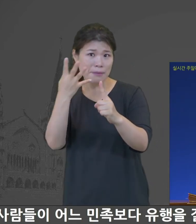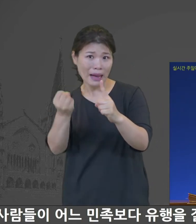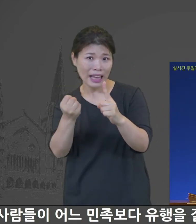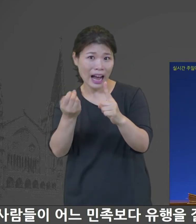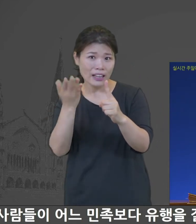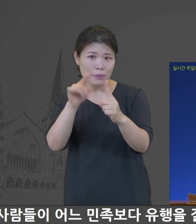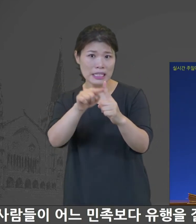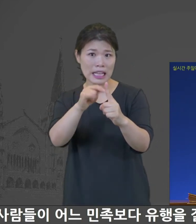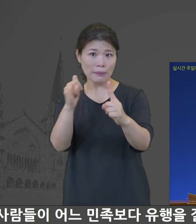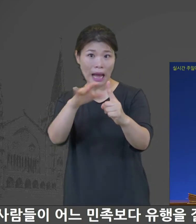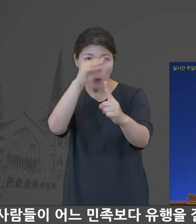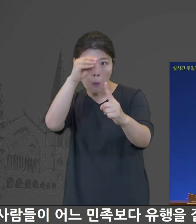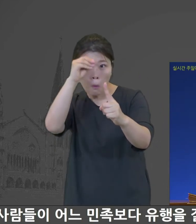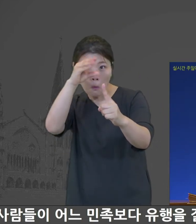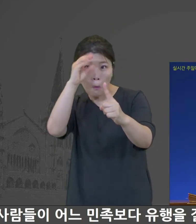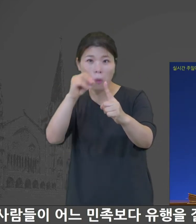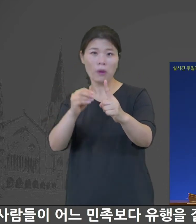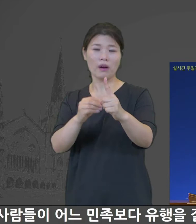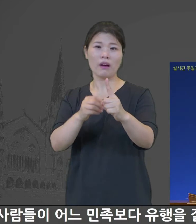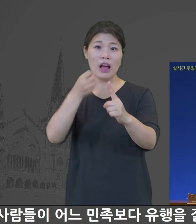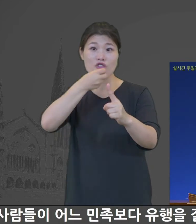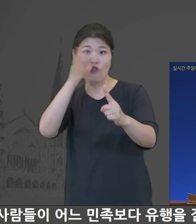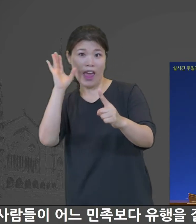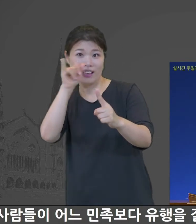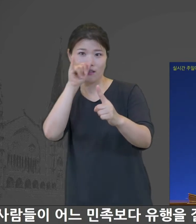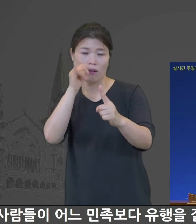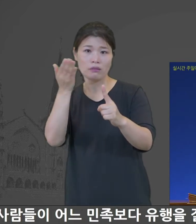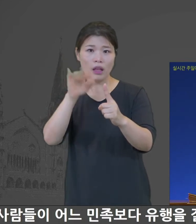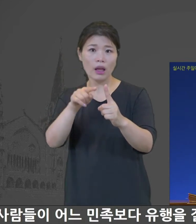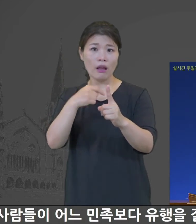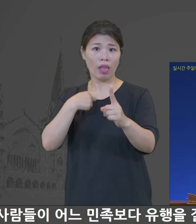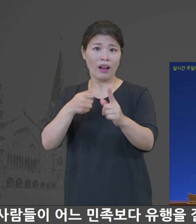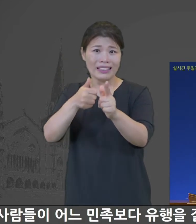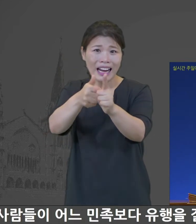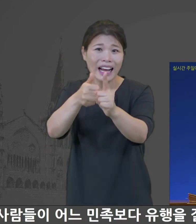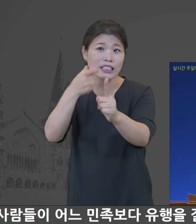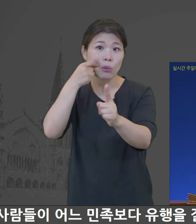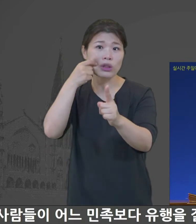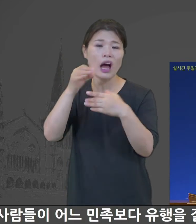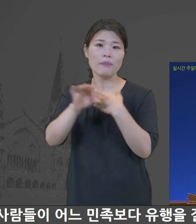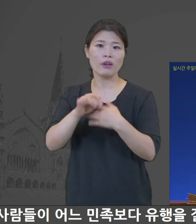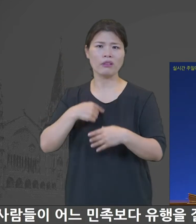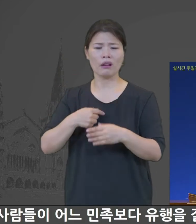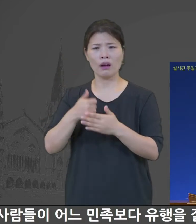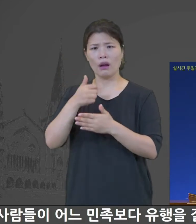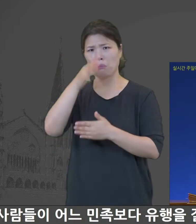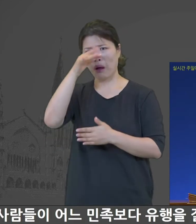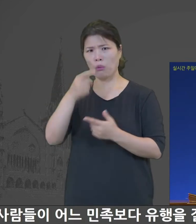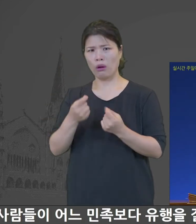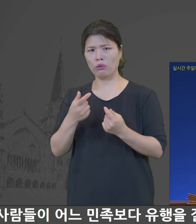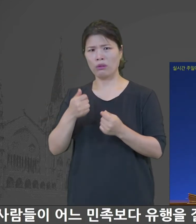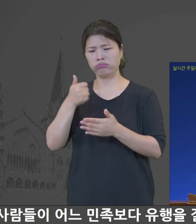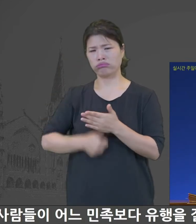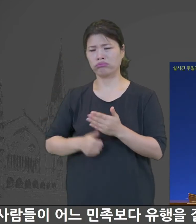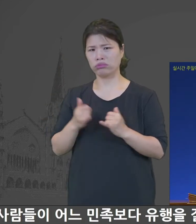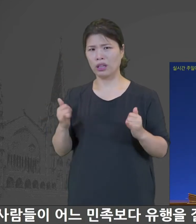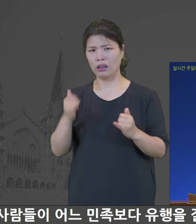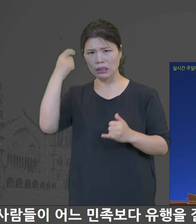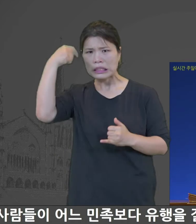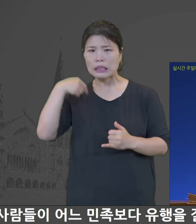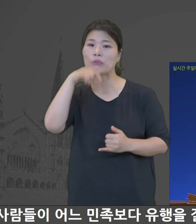그걸 다 따라해야 되는데 그거 안 따라하면 마치 자기가 바보되고 낙오된 자 같다는 거죠.